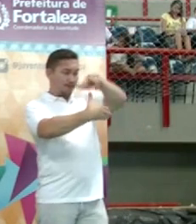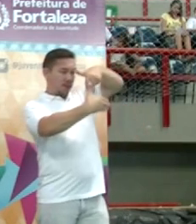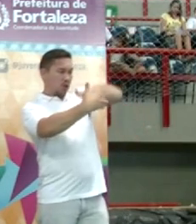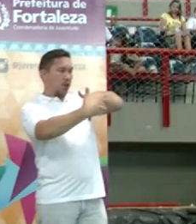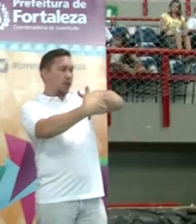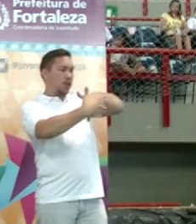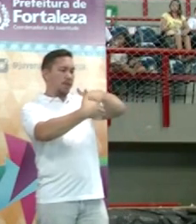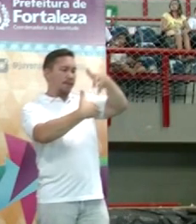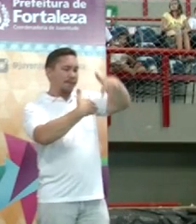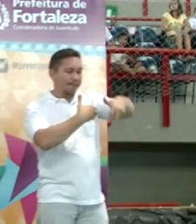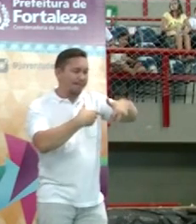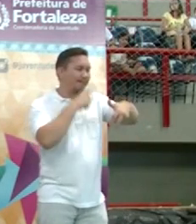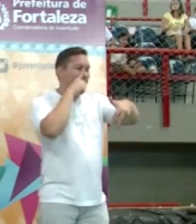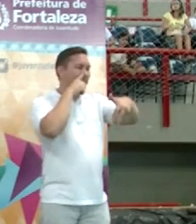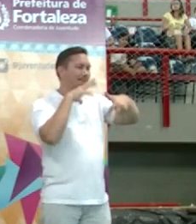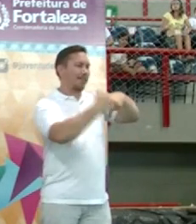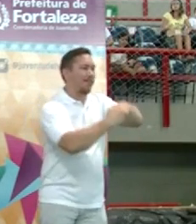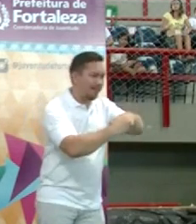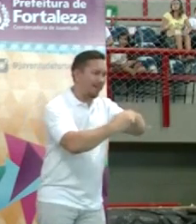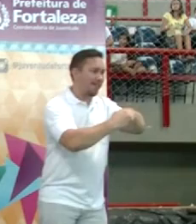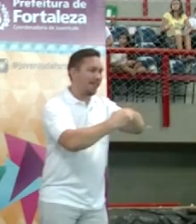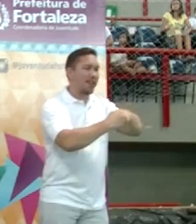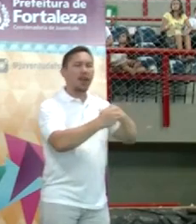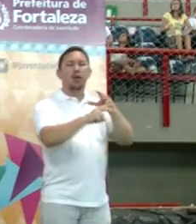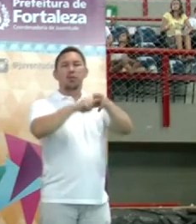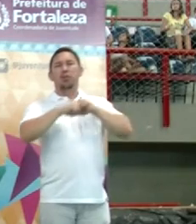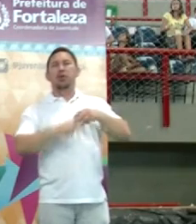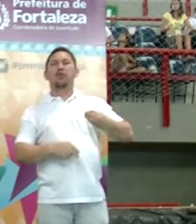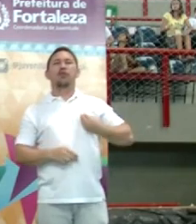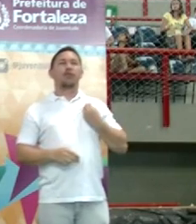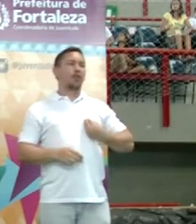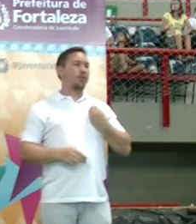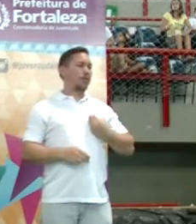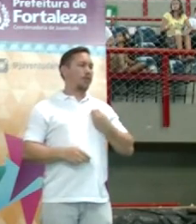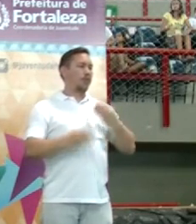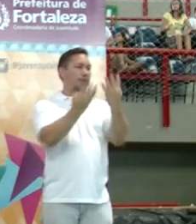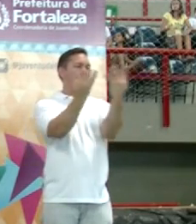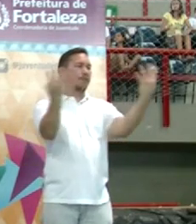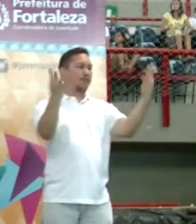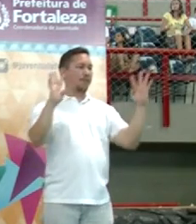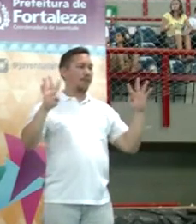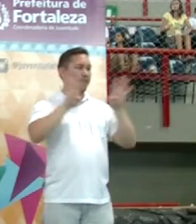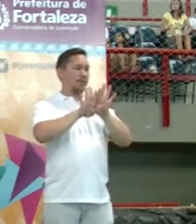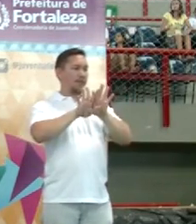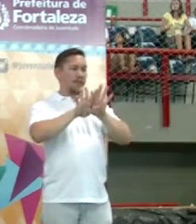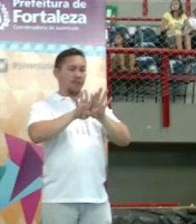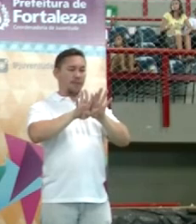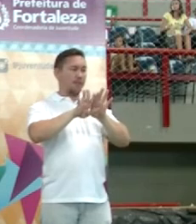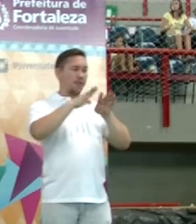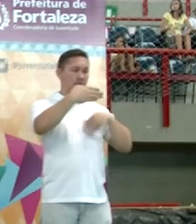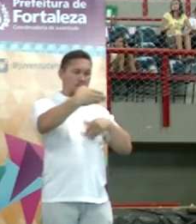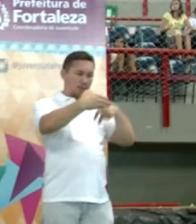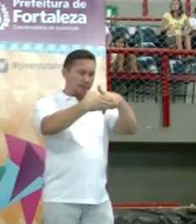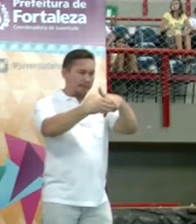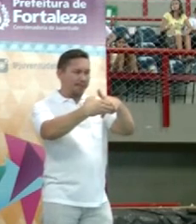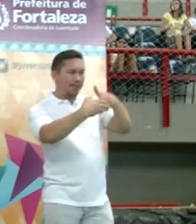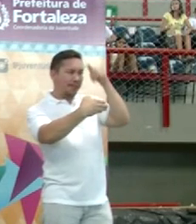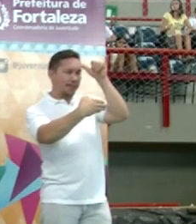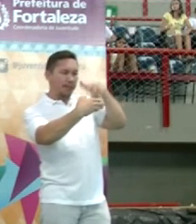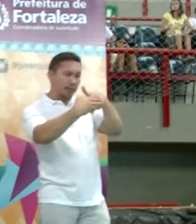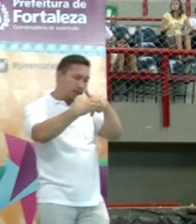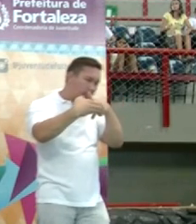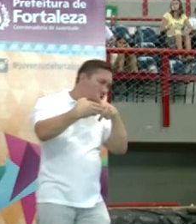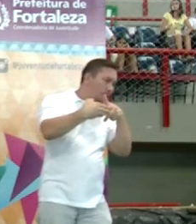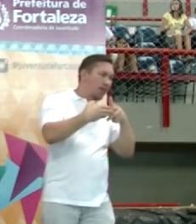muros, tá? Então a gente vai aprender a viver dentro desse muro. Sair quase nunca. Você